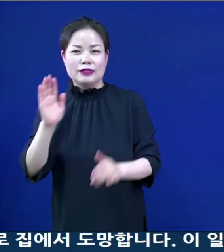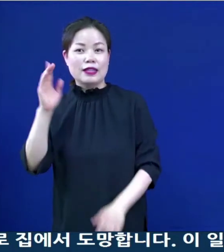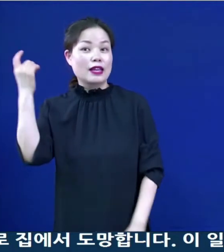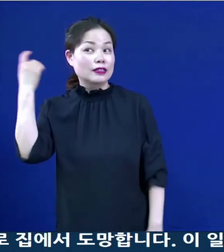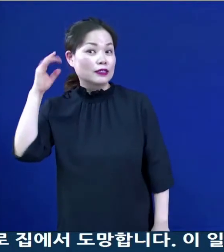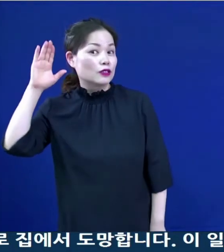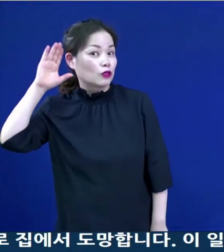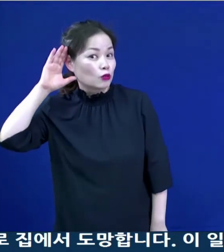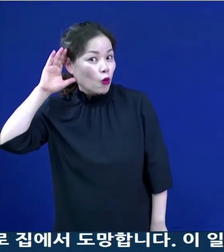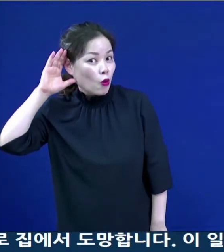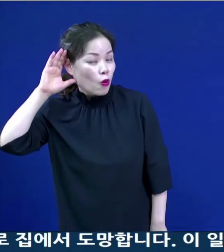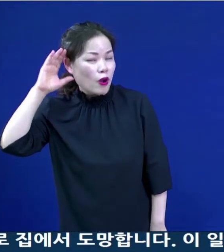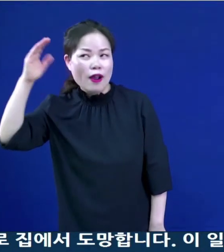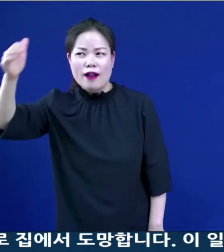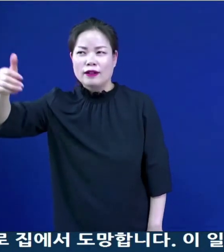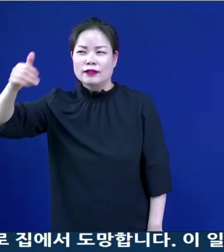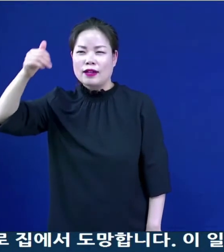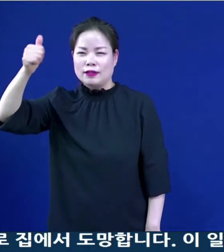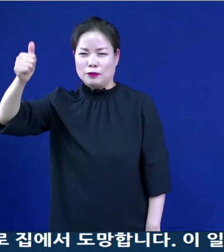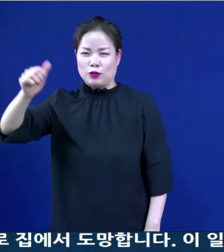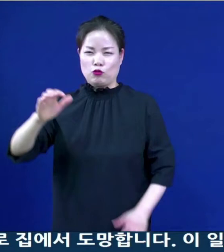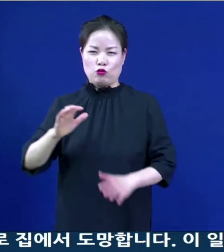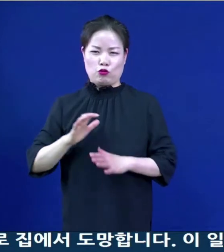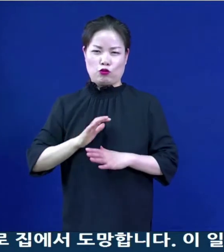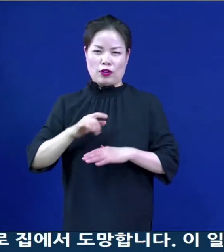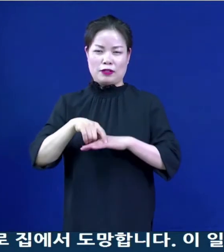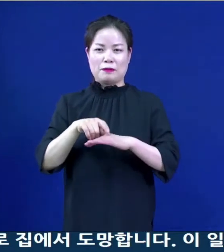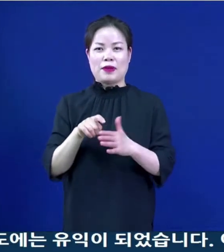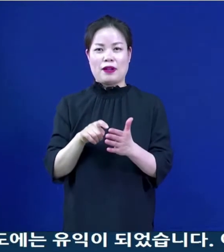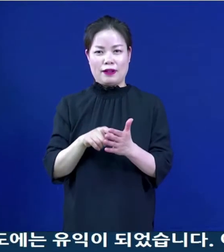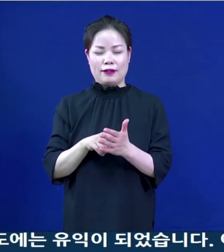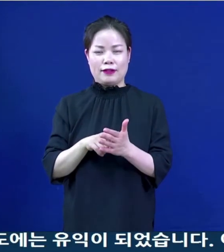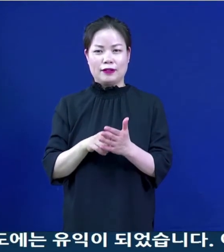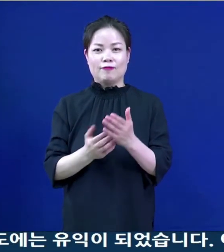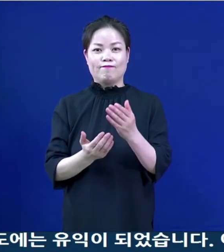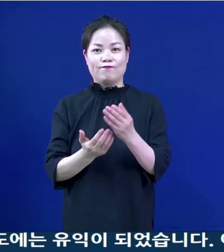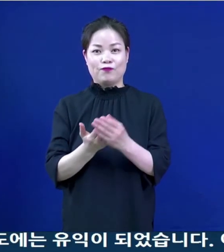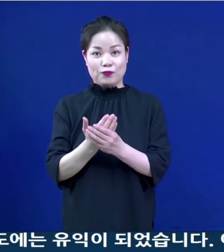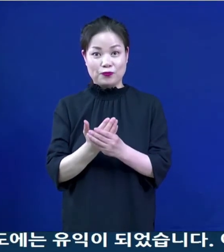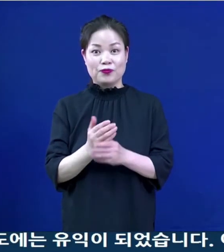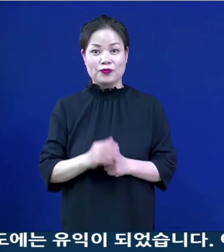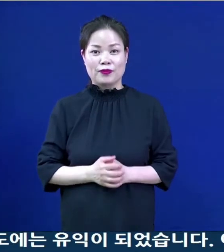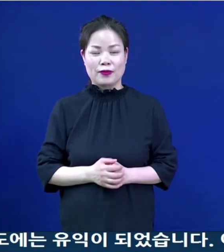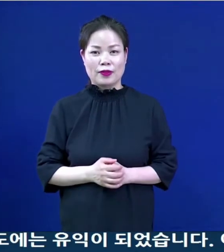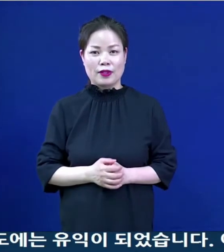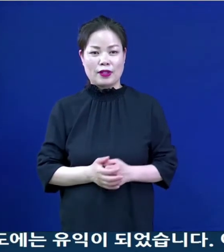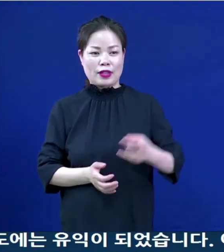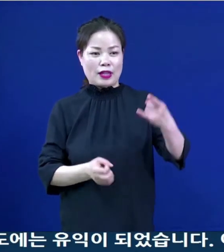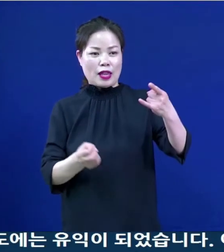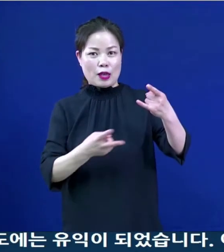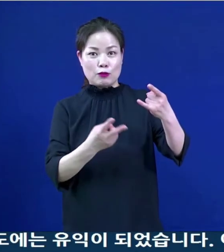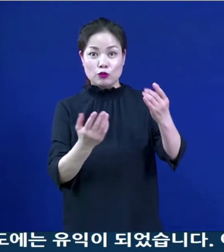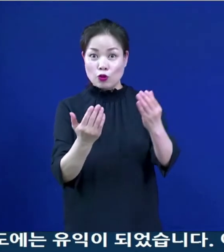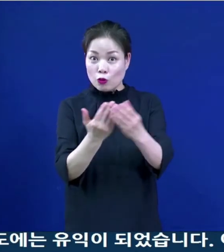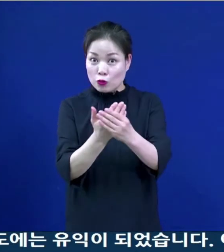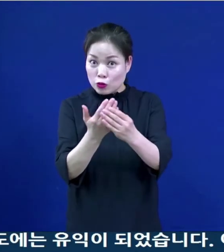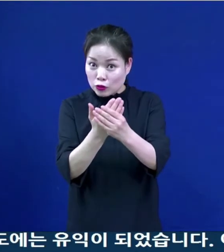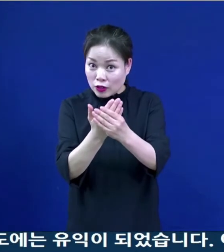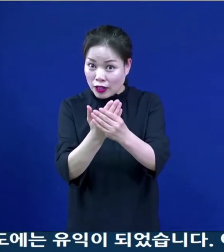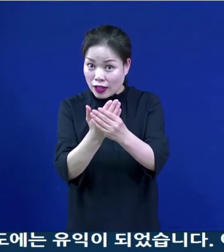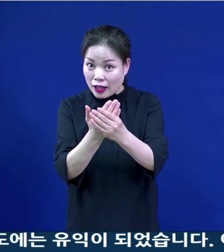듣고 하나님을 정말 두려워하는 마음들이 생긴 겁니다. 그래서 에베소 부흥에